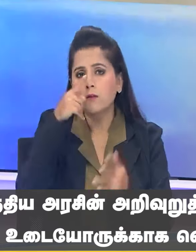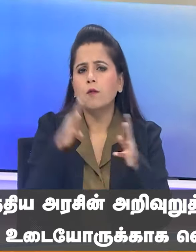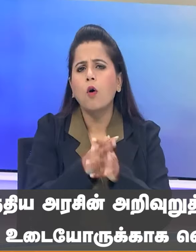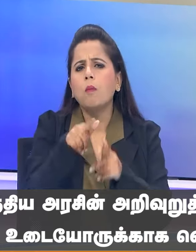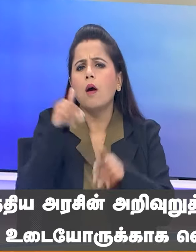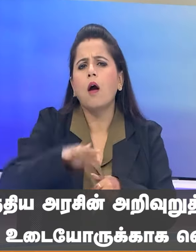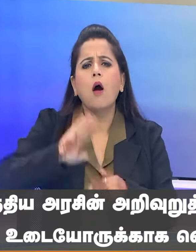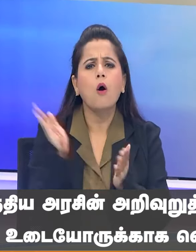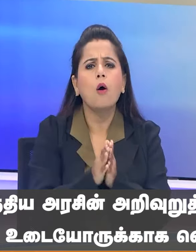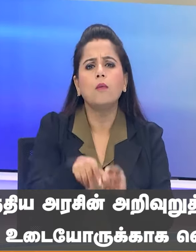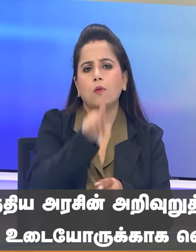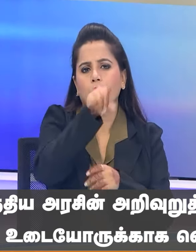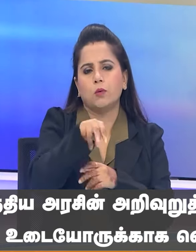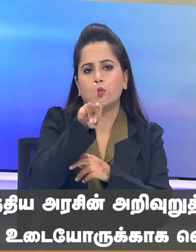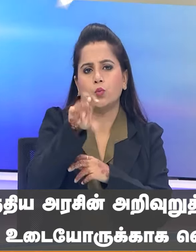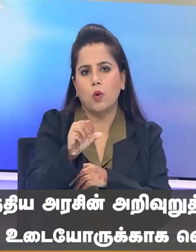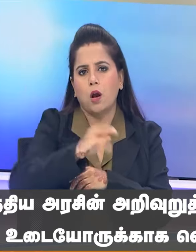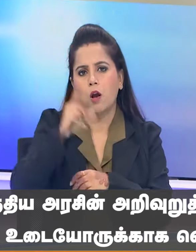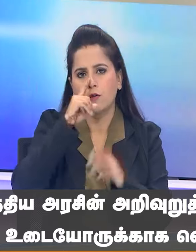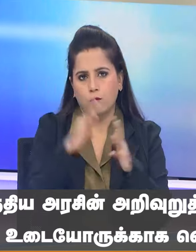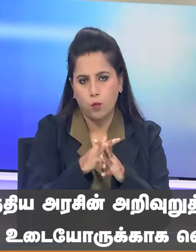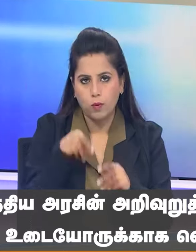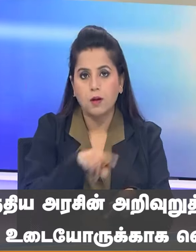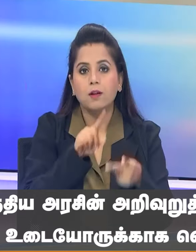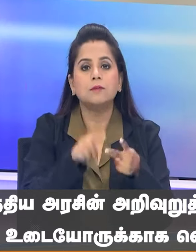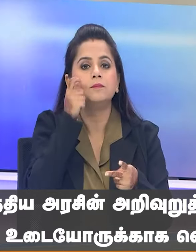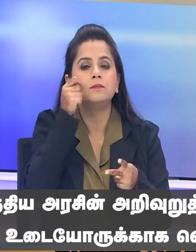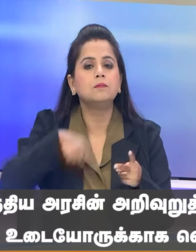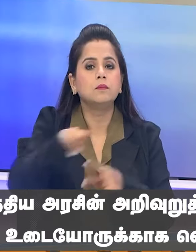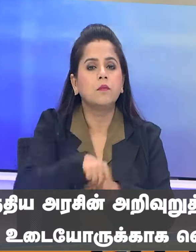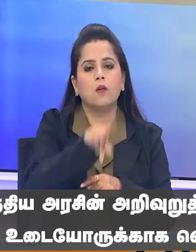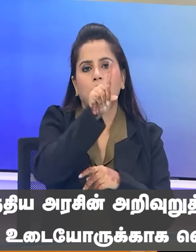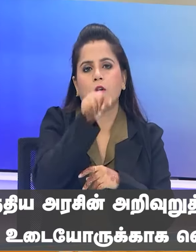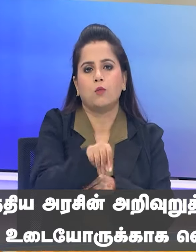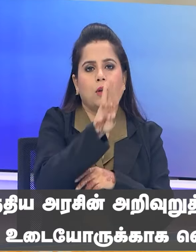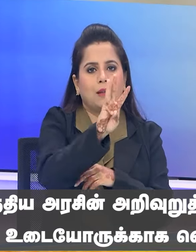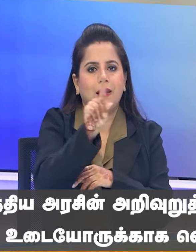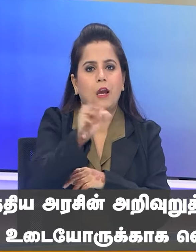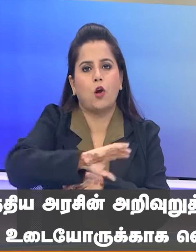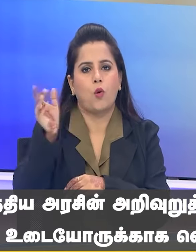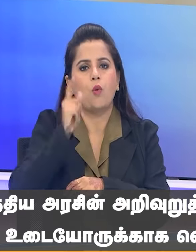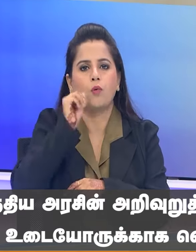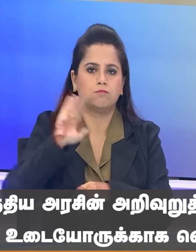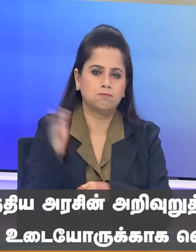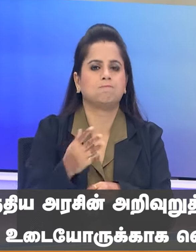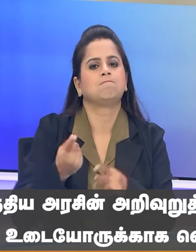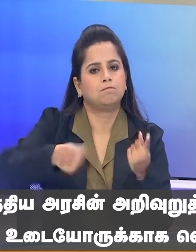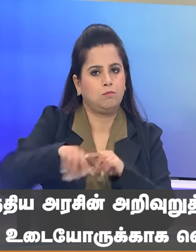मतदाता 1.29 करोड़ और पुरुष मतदाता 1.31 करोड़